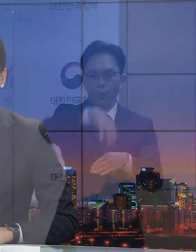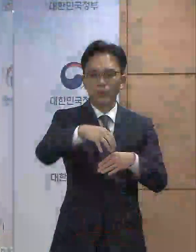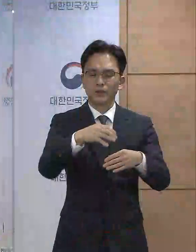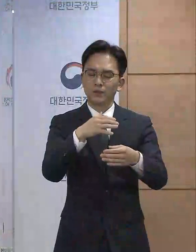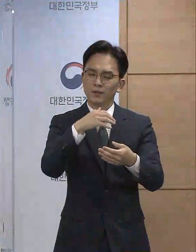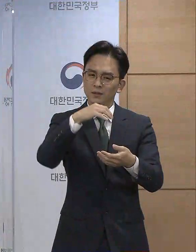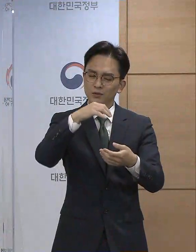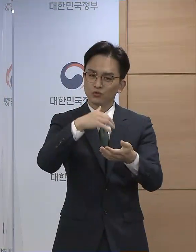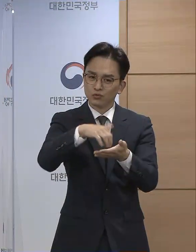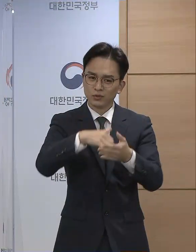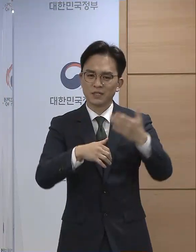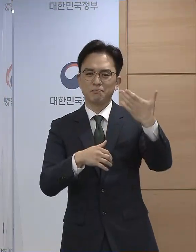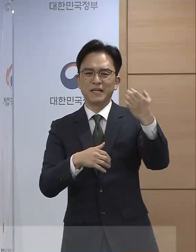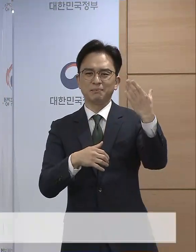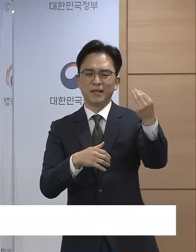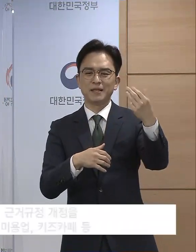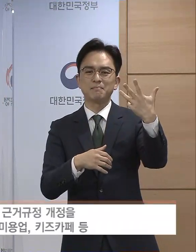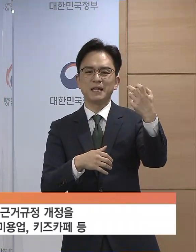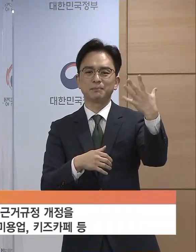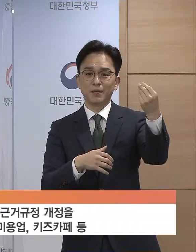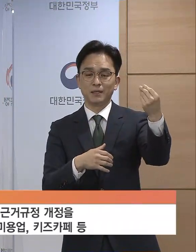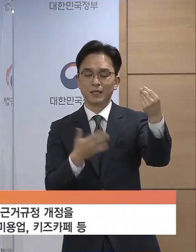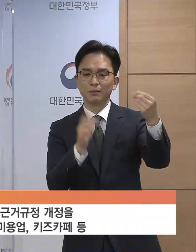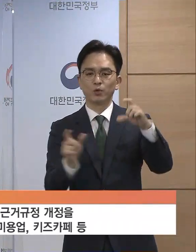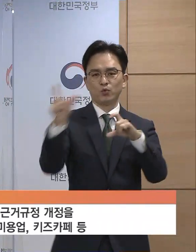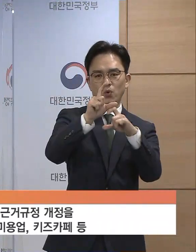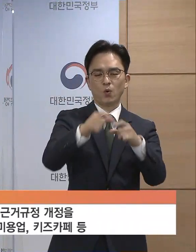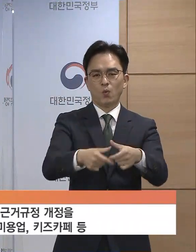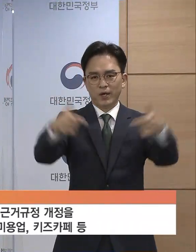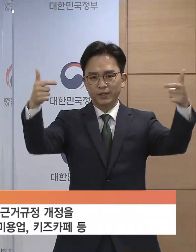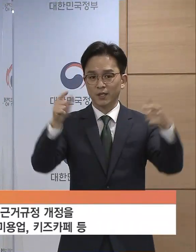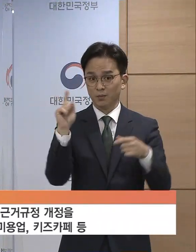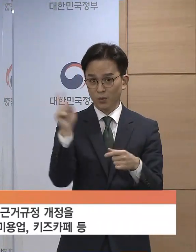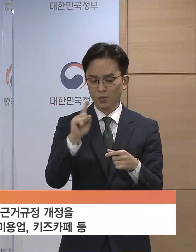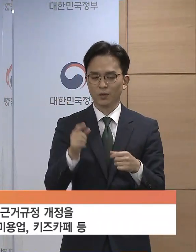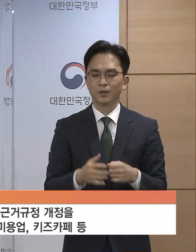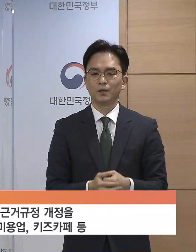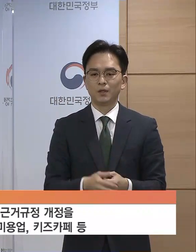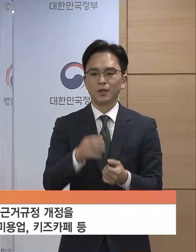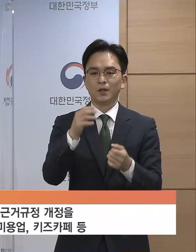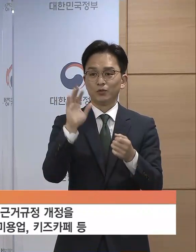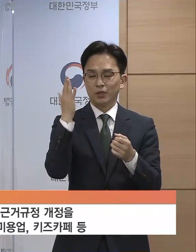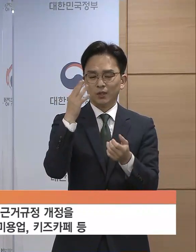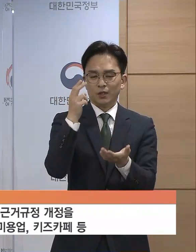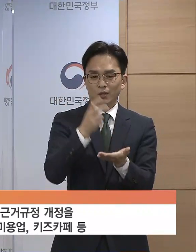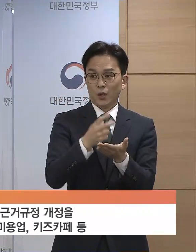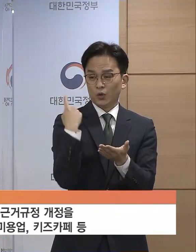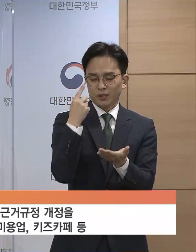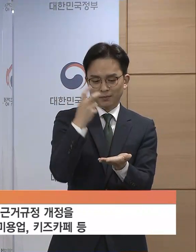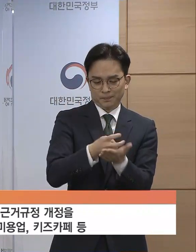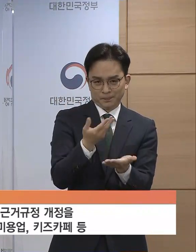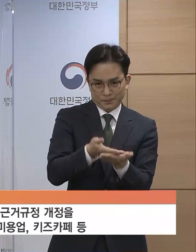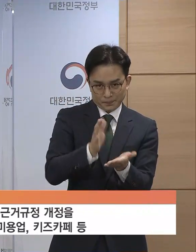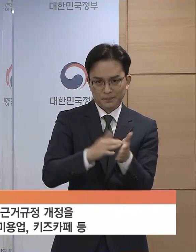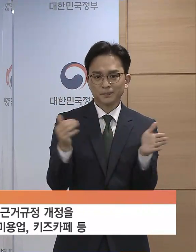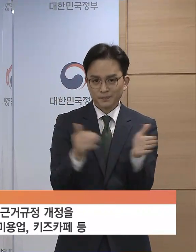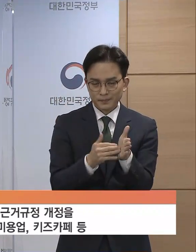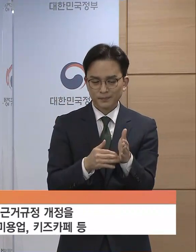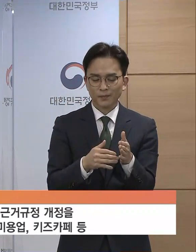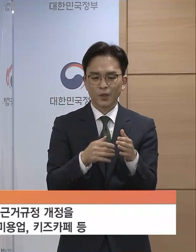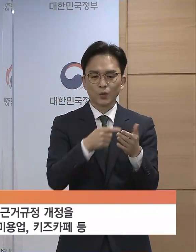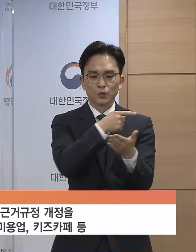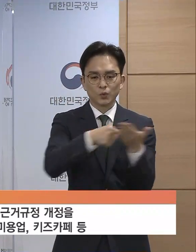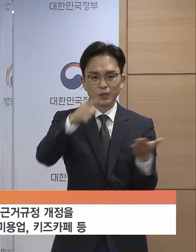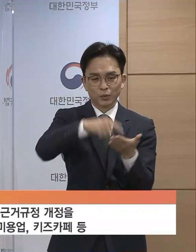들어보시죠 보다 두게 지원한 측면에서 관거 규정 개정을 통하여 기존 손실보상 대상이